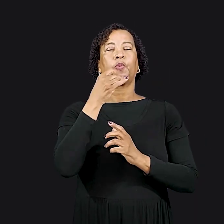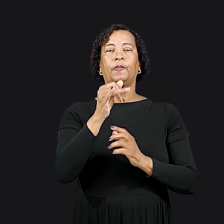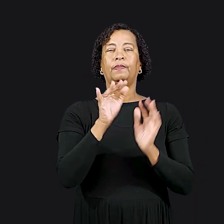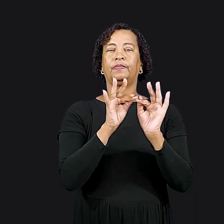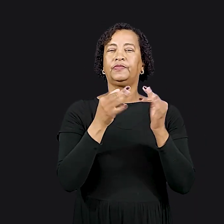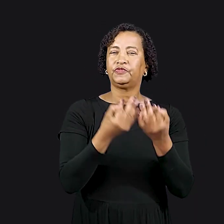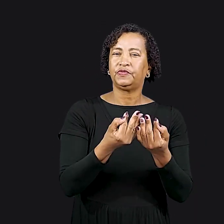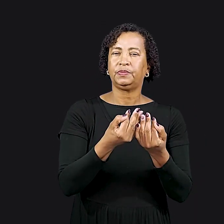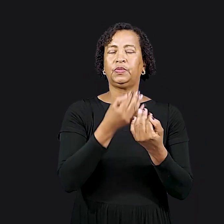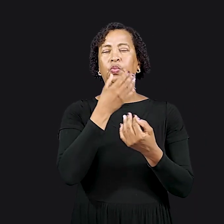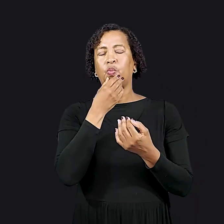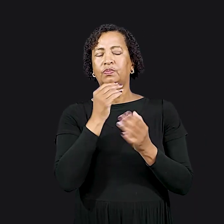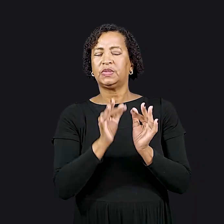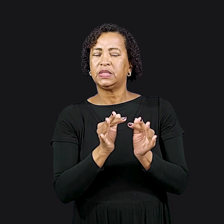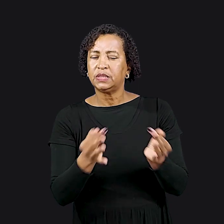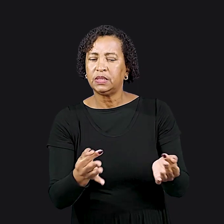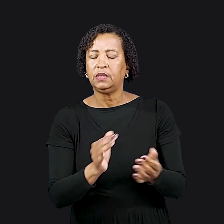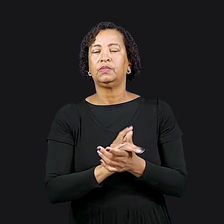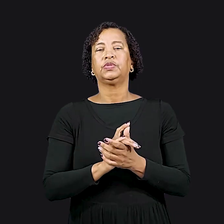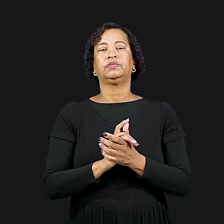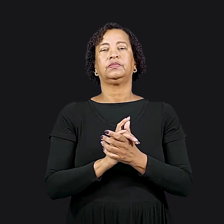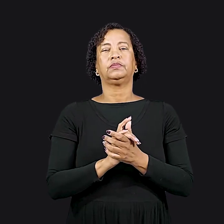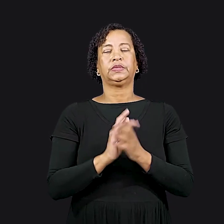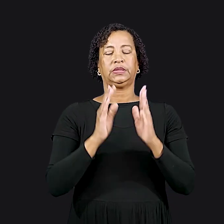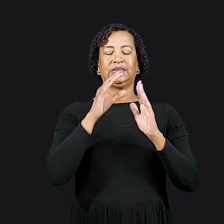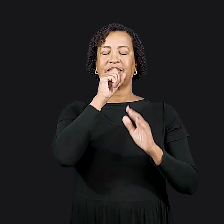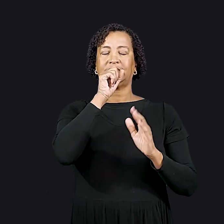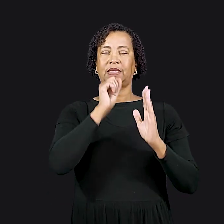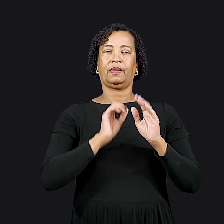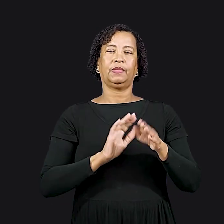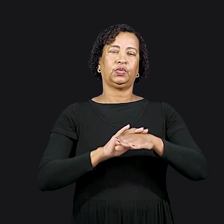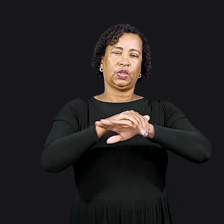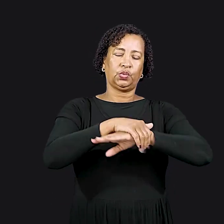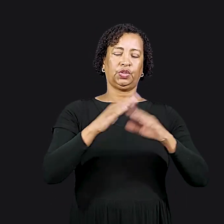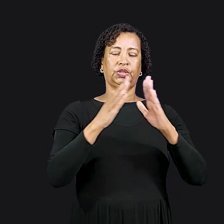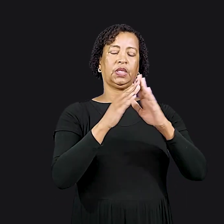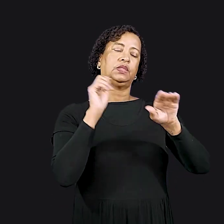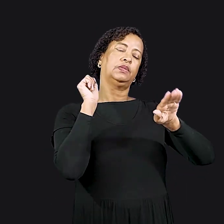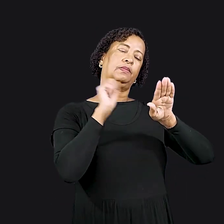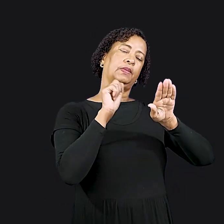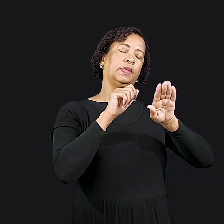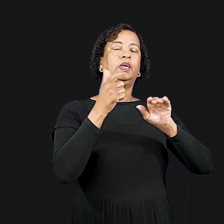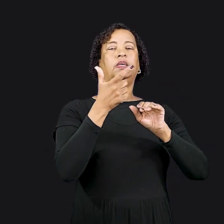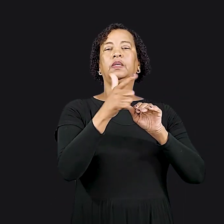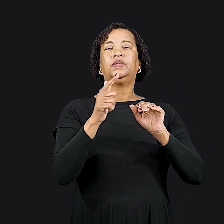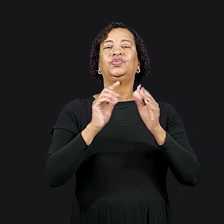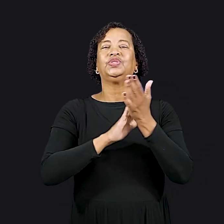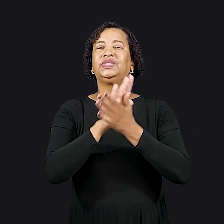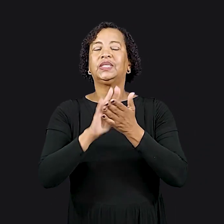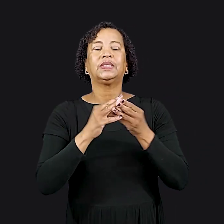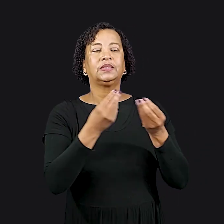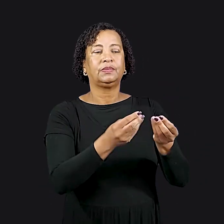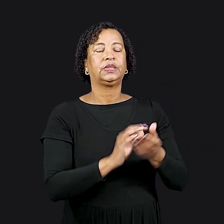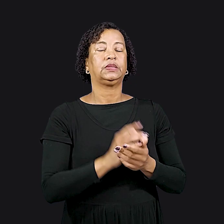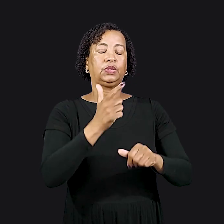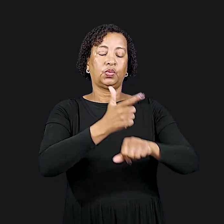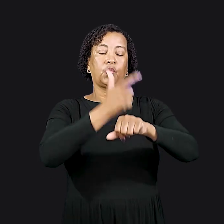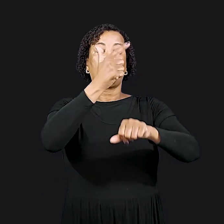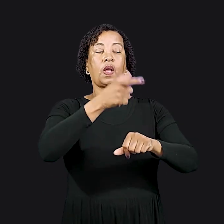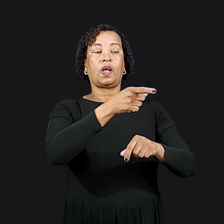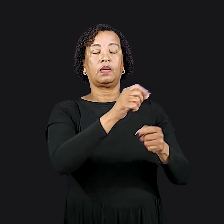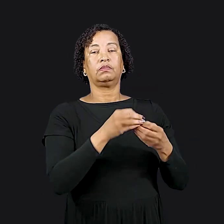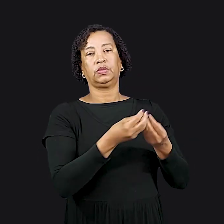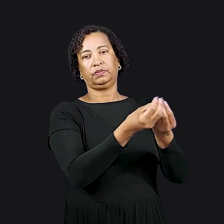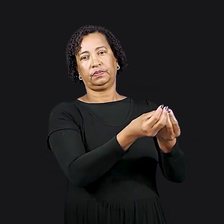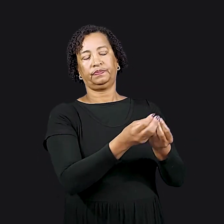simples bateu à porta da nossa casa num sábado à noite. Ele não tinha nada para dar, a não ser sua arma de